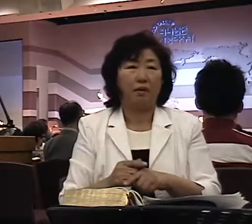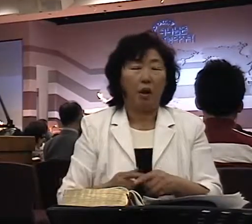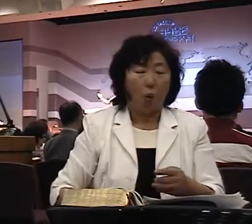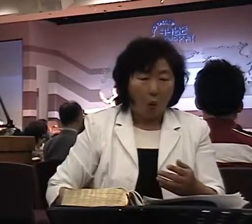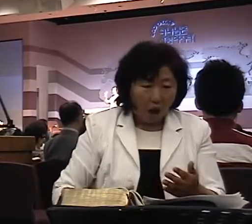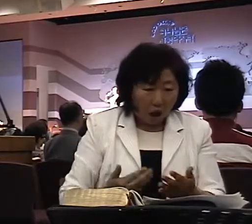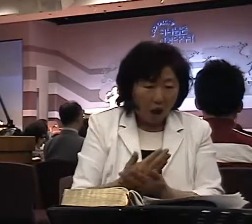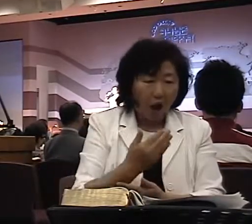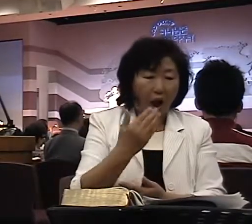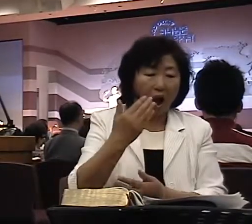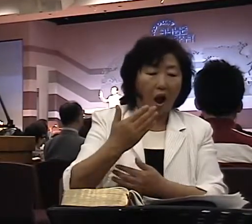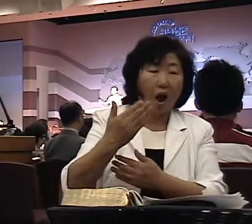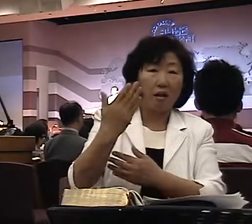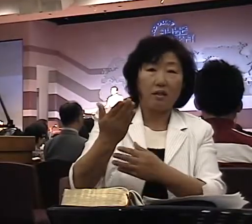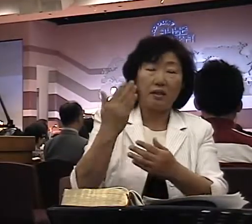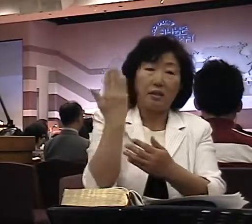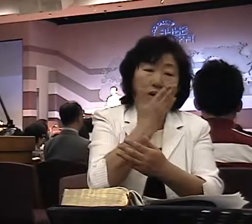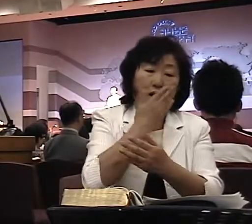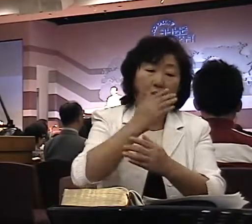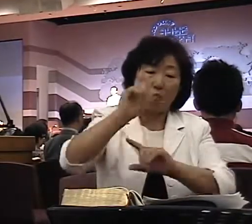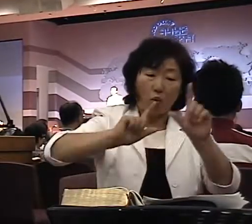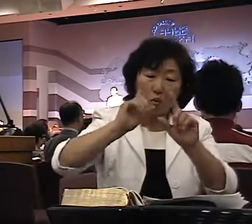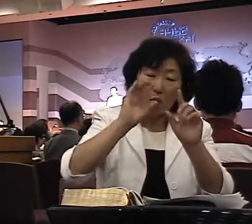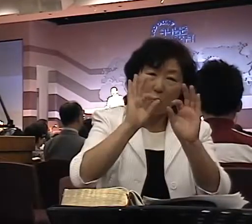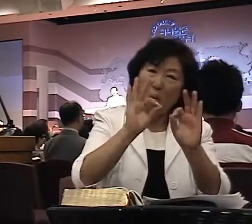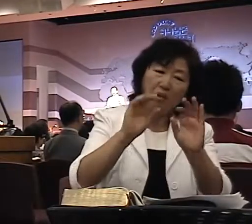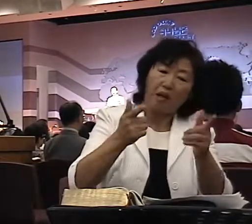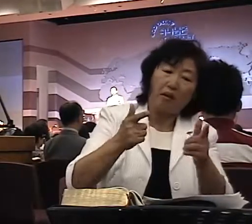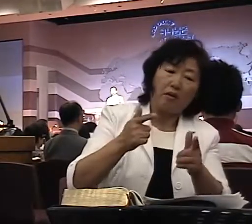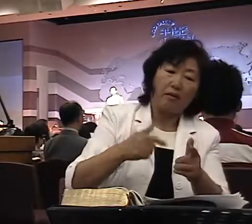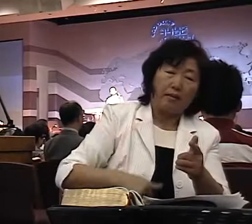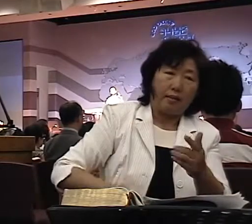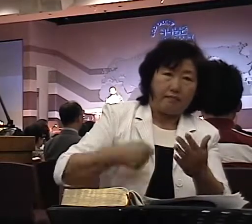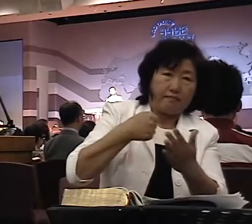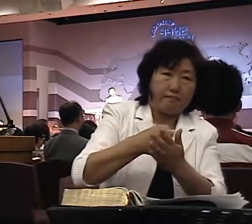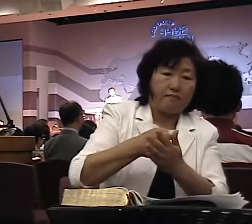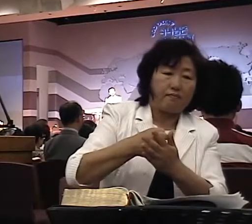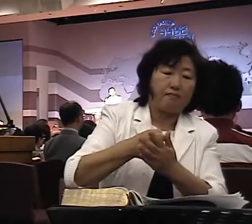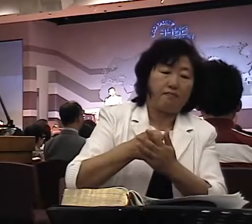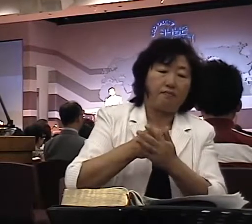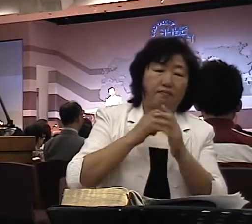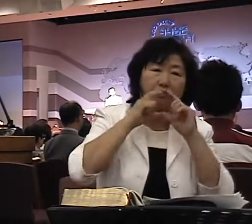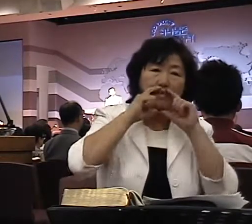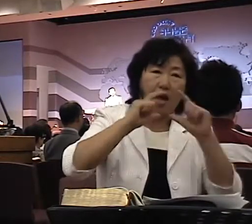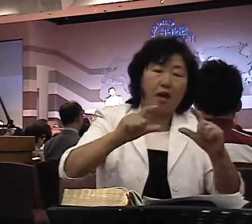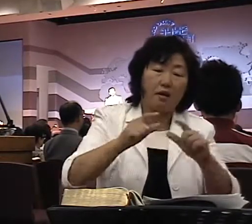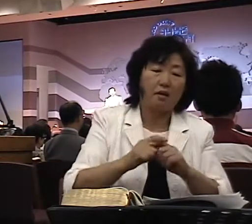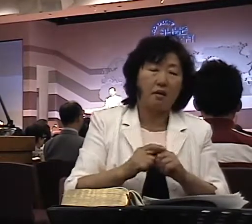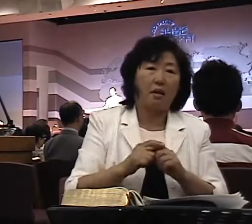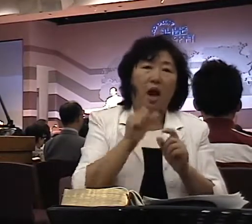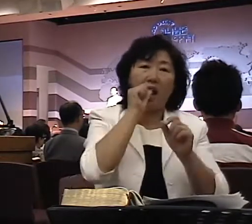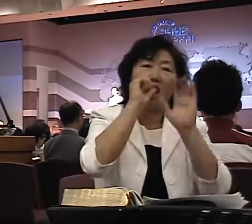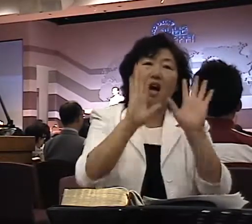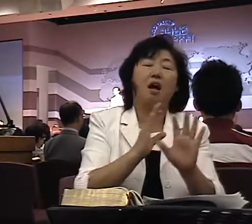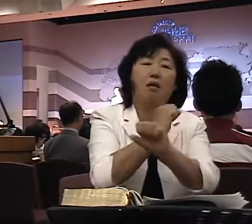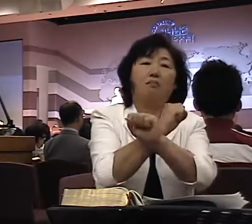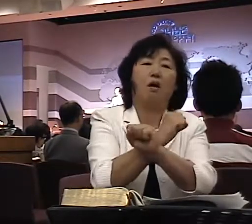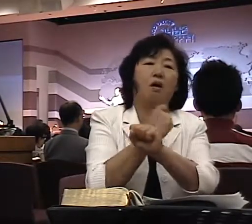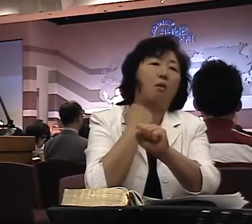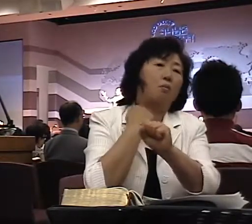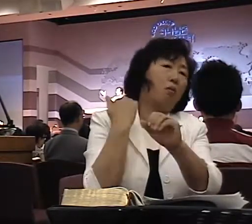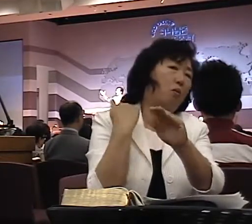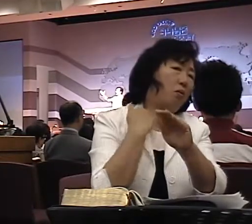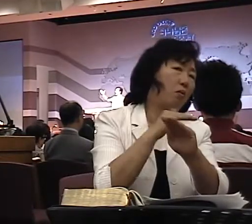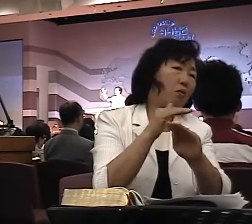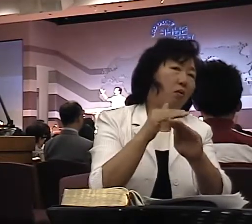모습을 보이지 못한다고 담대하게 지적한 후에 그가 감옥에 갇히고 목배임을 받습니다. 다니엘의 세